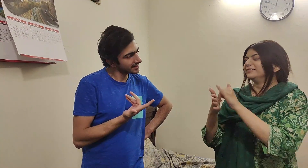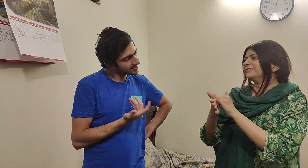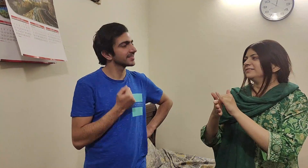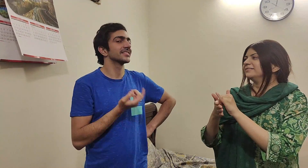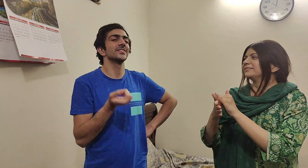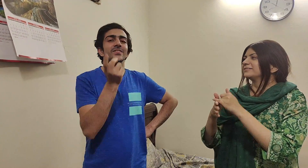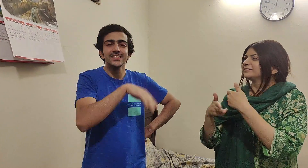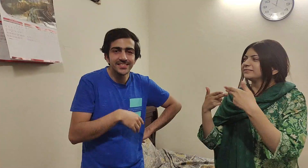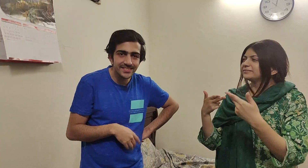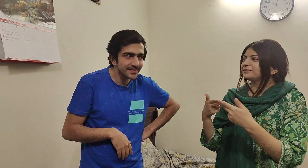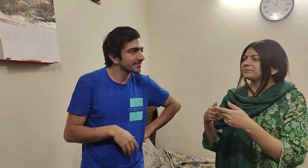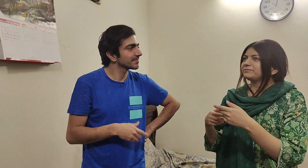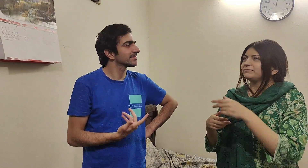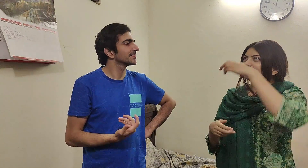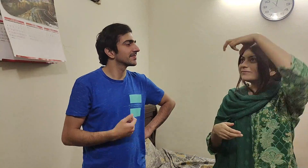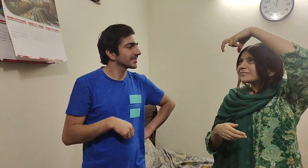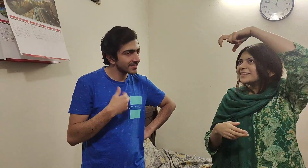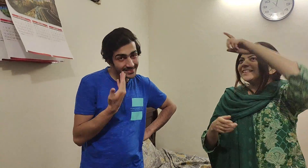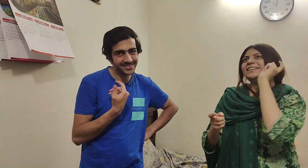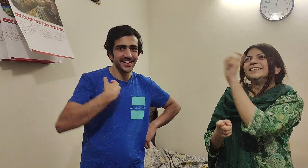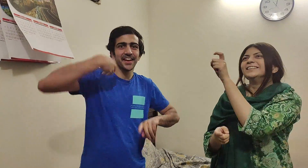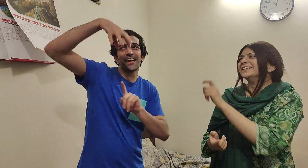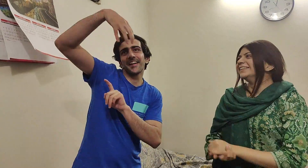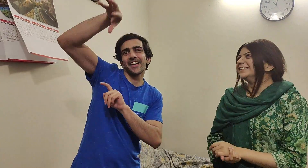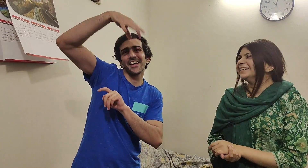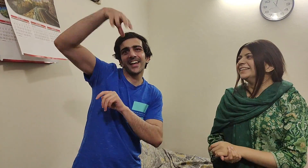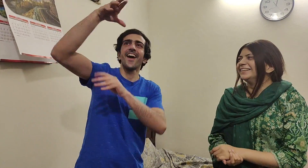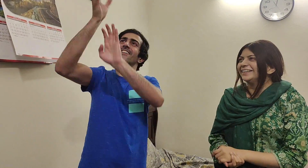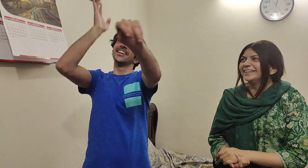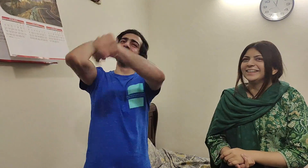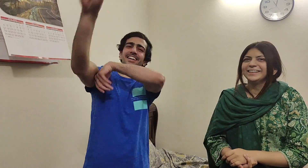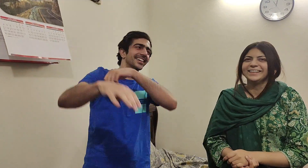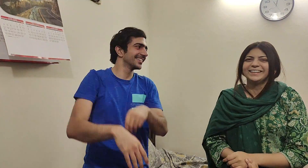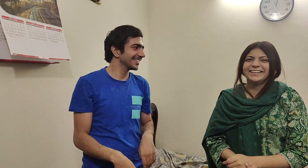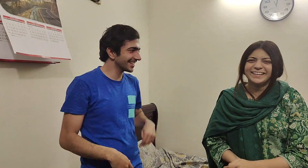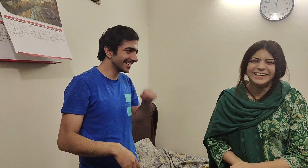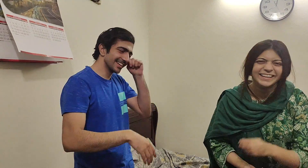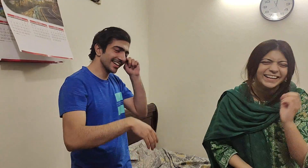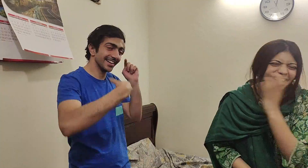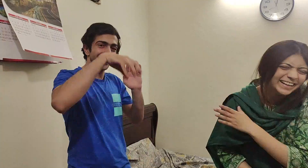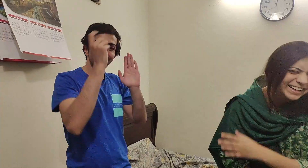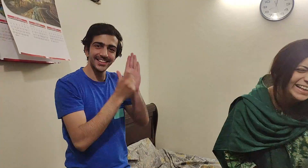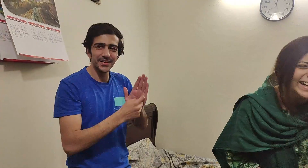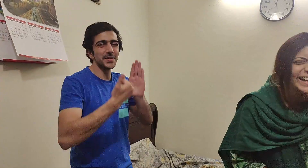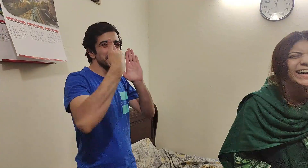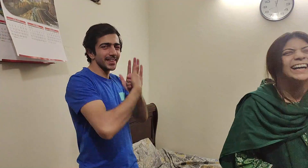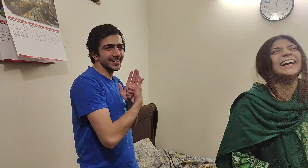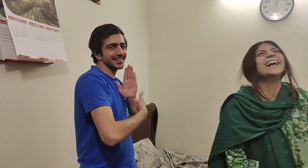देखनी है YouTube की, और क्या करना है, जो बेल आइकन है उसको प्रेस करना है और